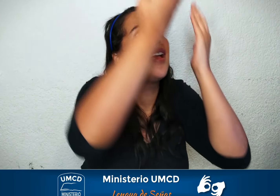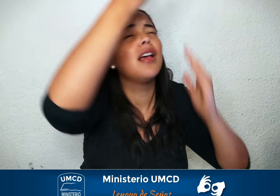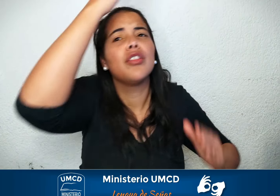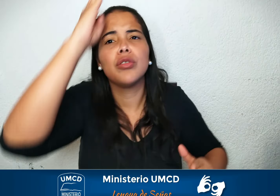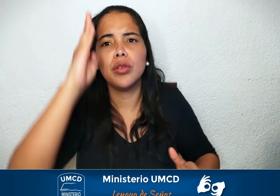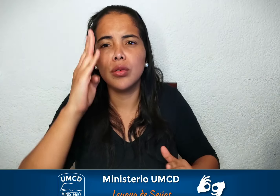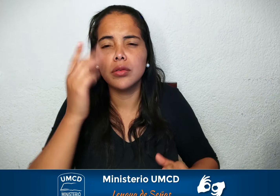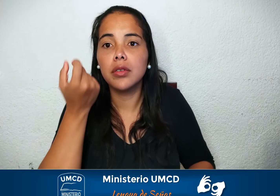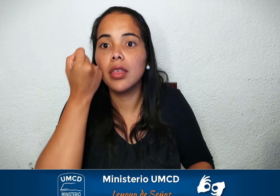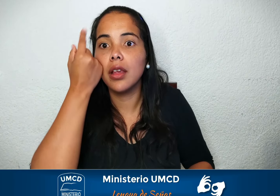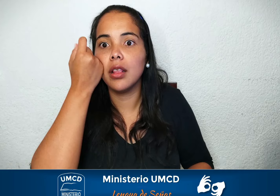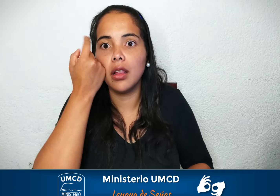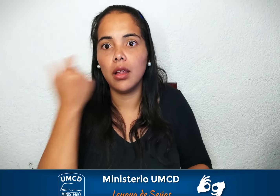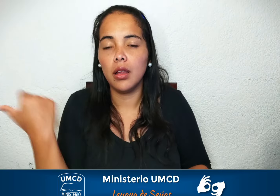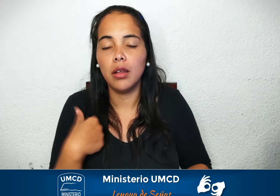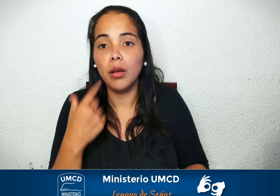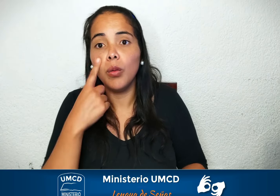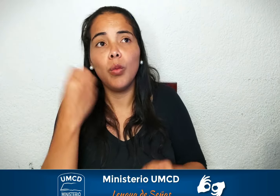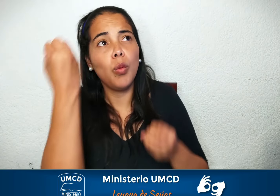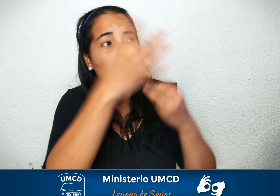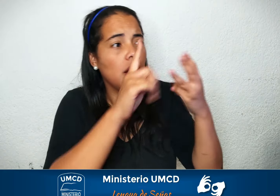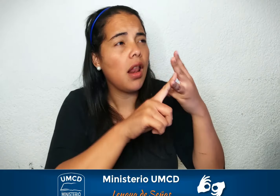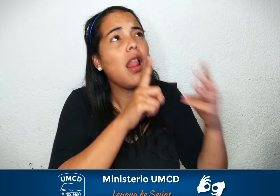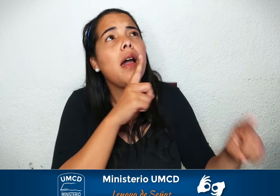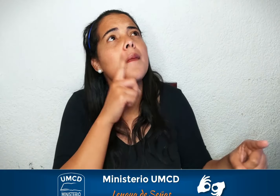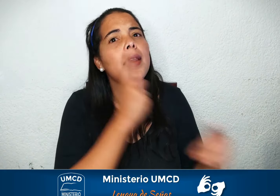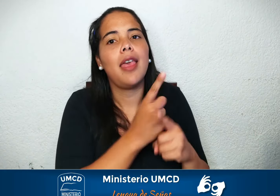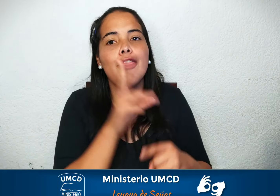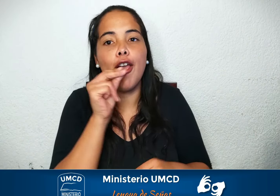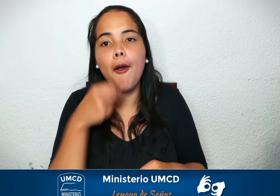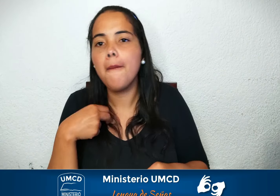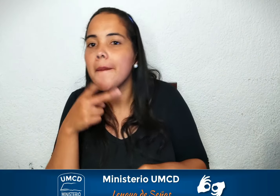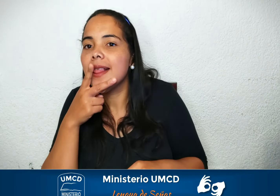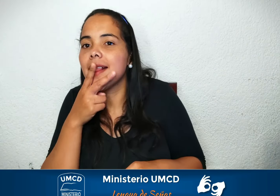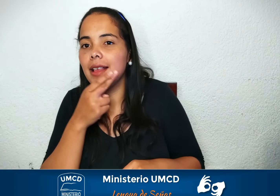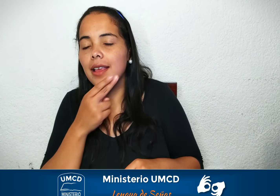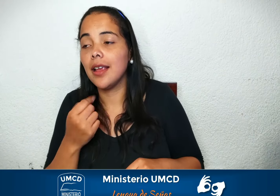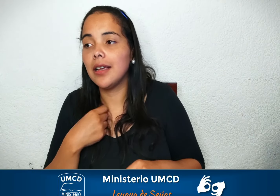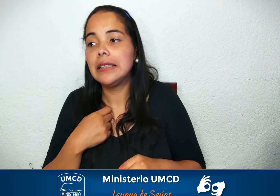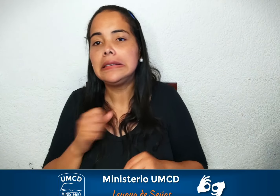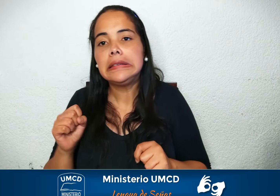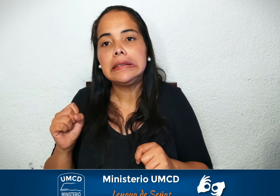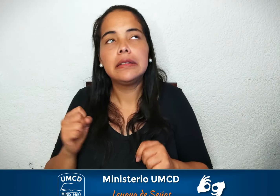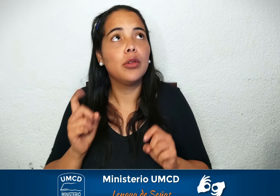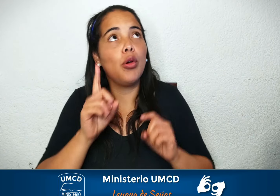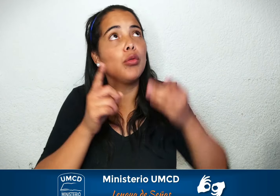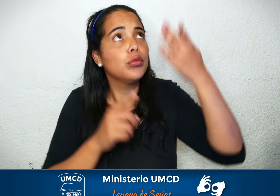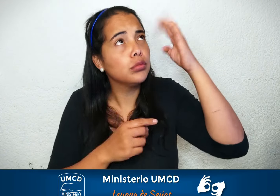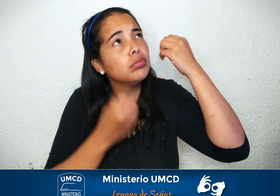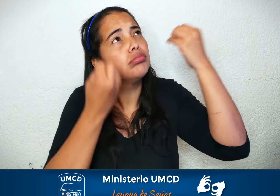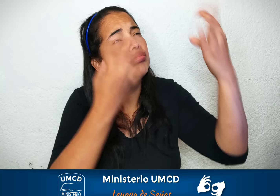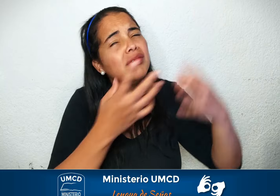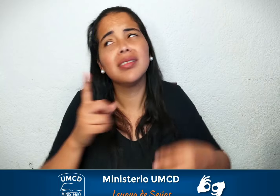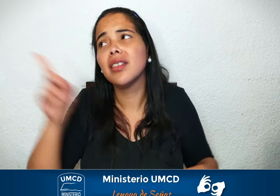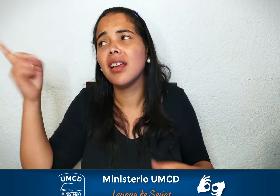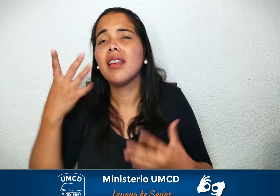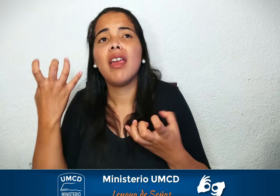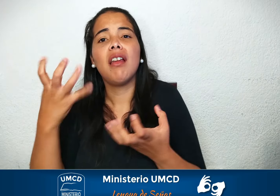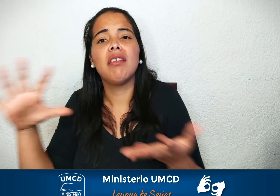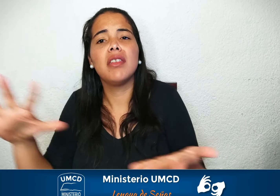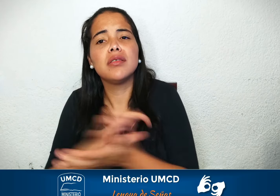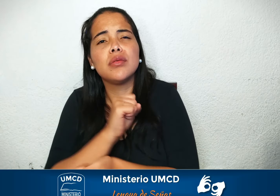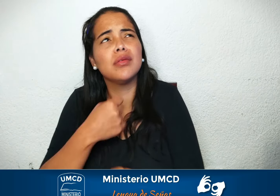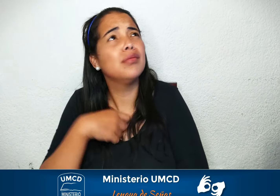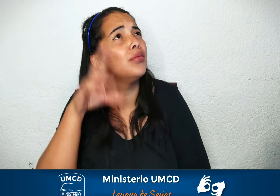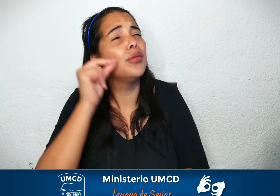que entender el problema, considerar la verdad del problema. No debemos escapar ante el problema, ni debemos minimizarlo, ni